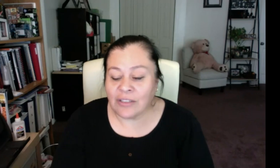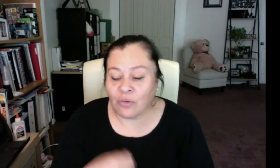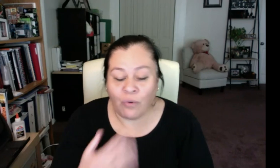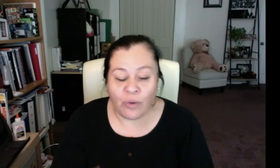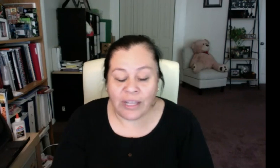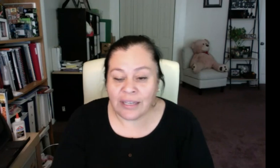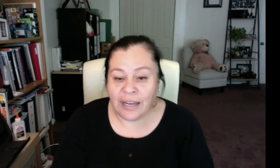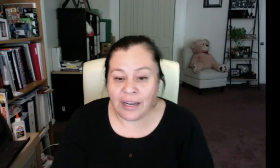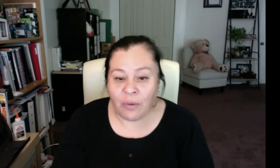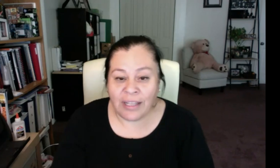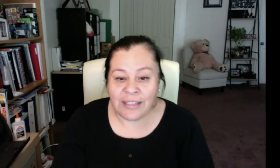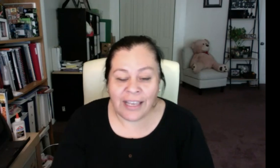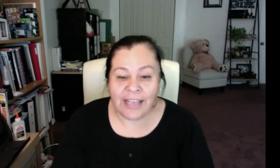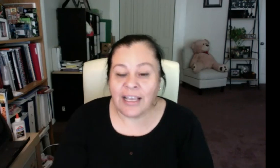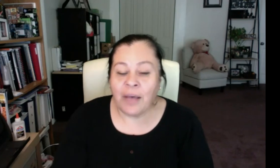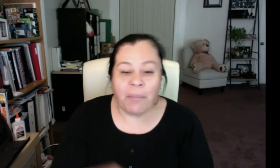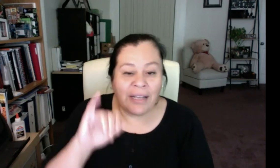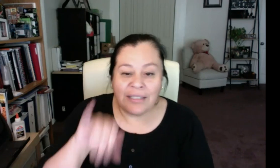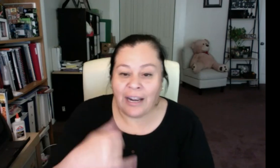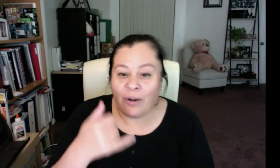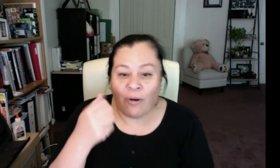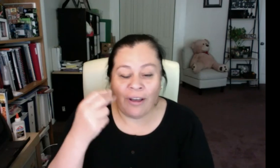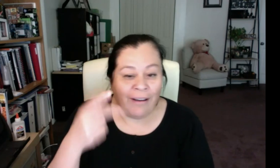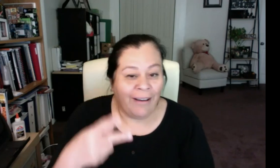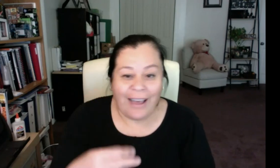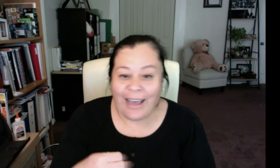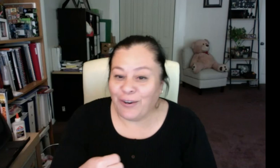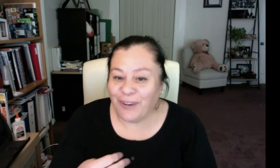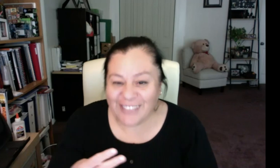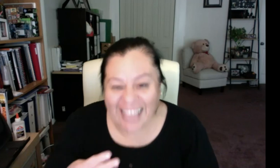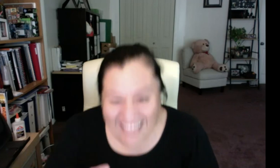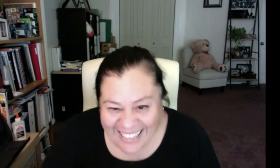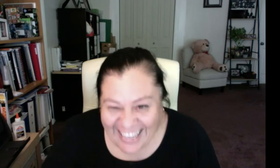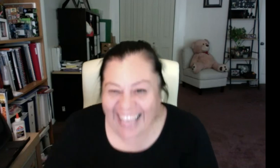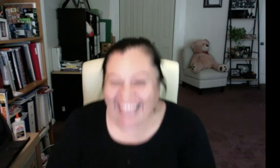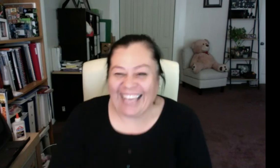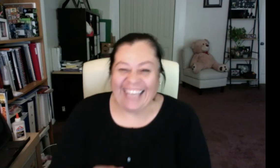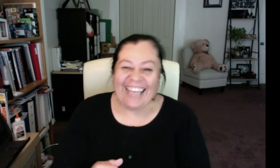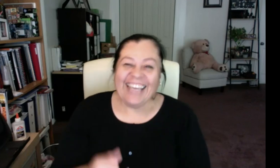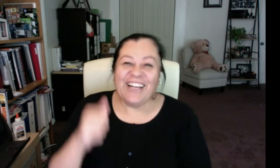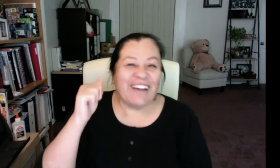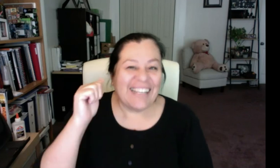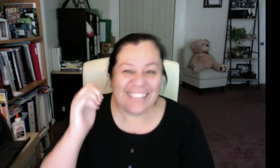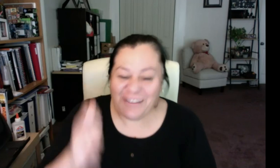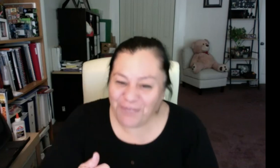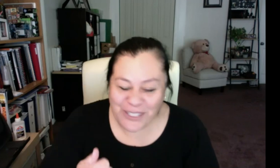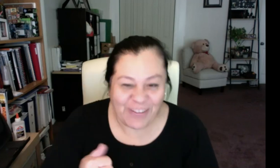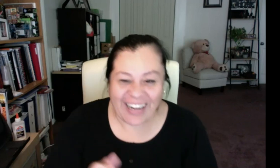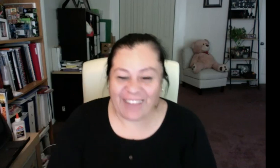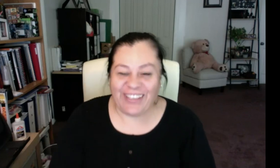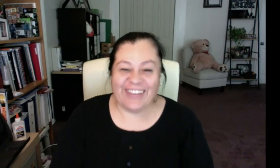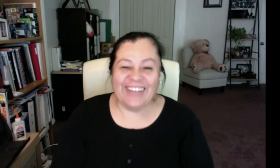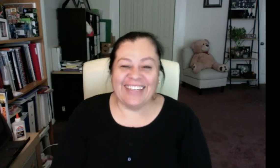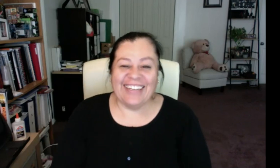que ya son fluidas en el lenguaje de señas van a hacerlo, I don't know how to say, lo van a hacer mucho